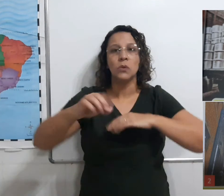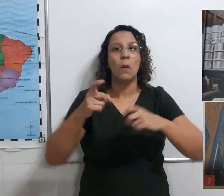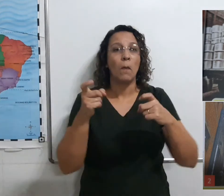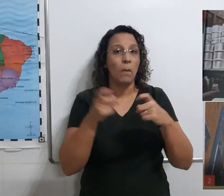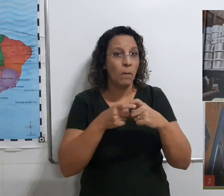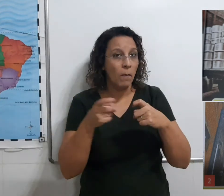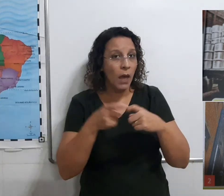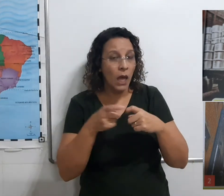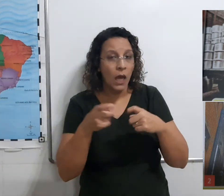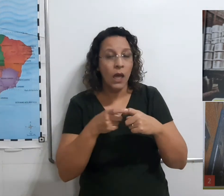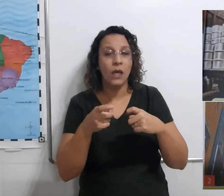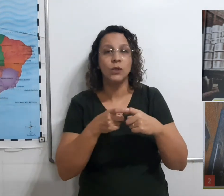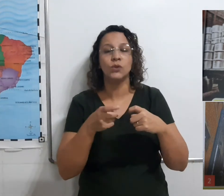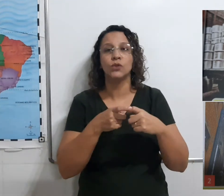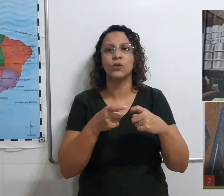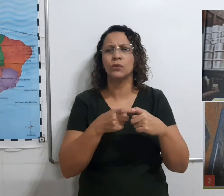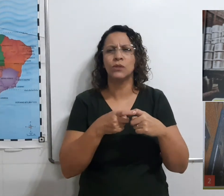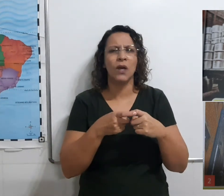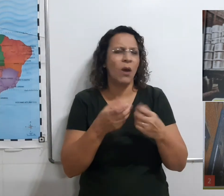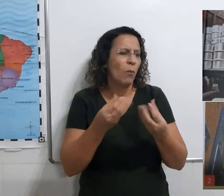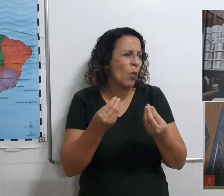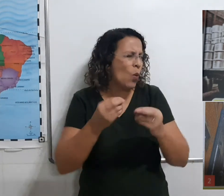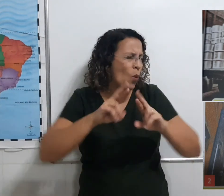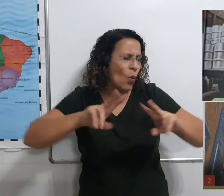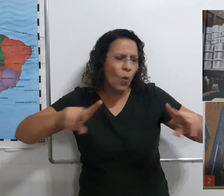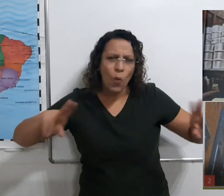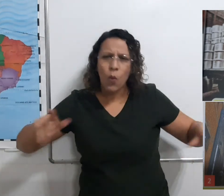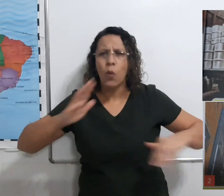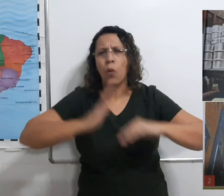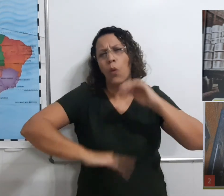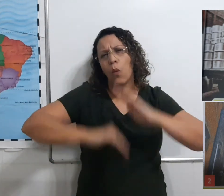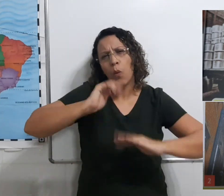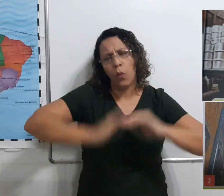médicos e muitos outros profissionais.